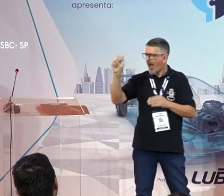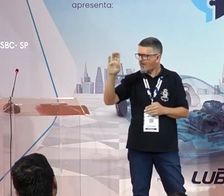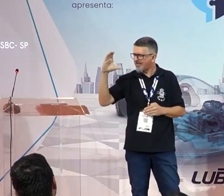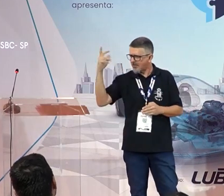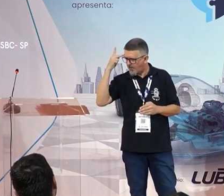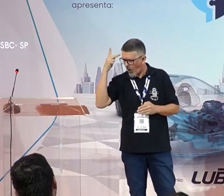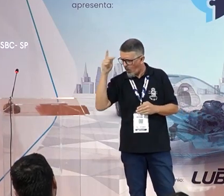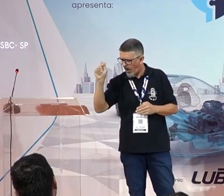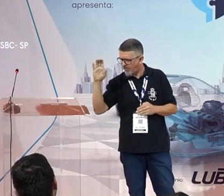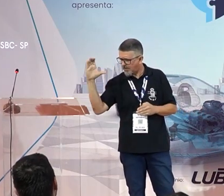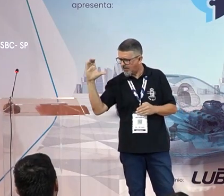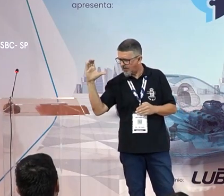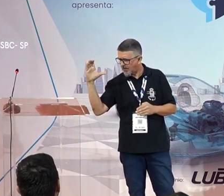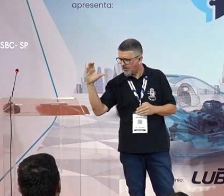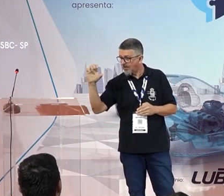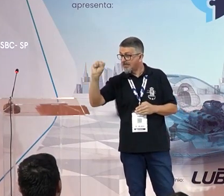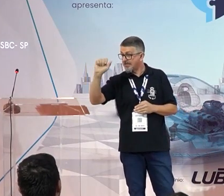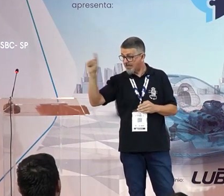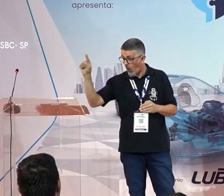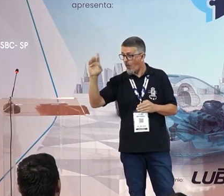mora em São Bernardo do Campo, ABC,